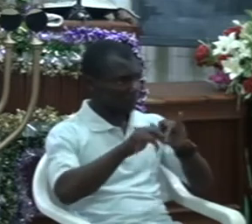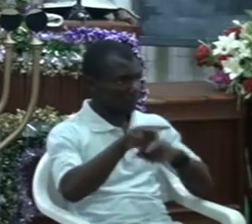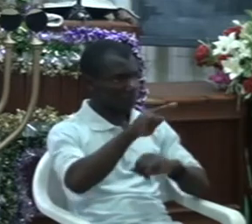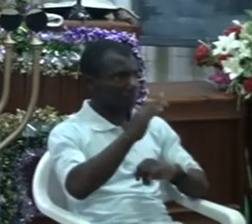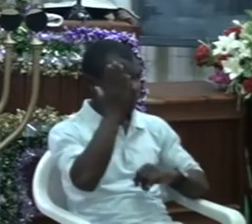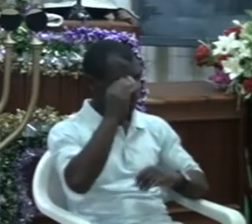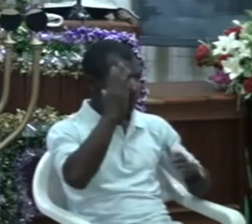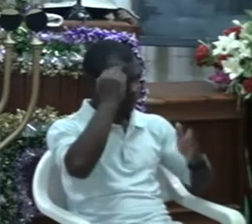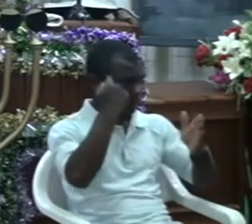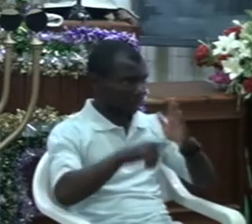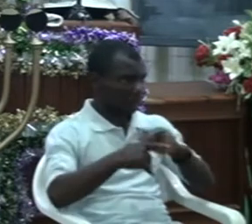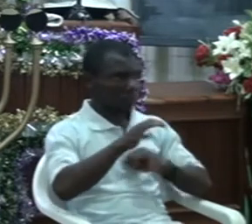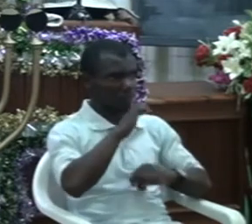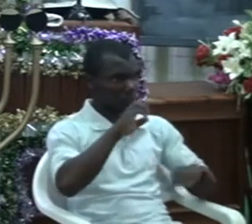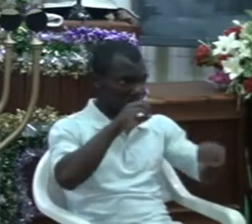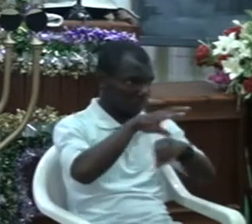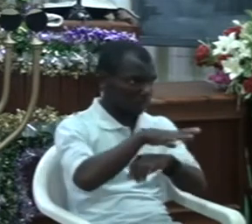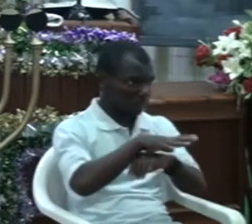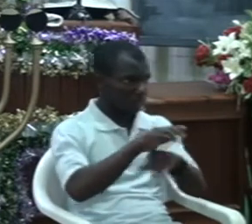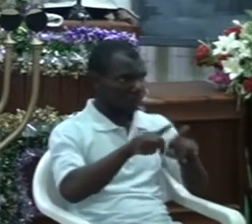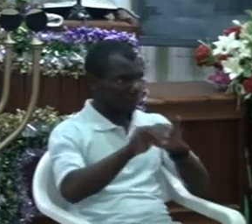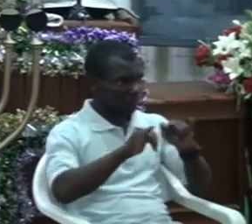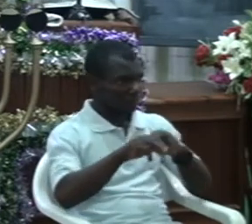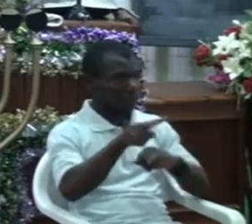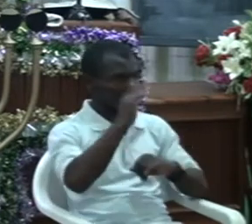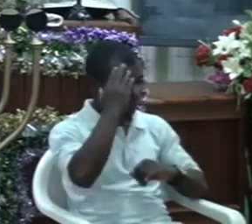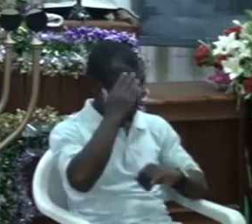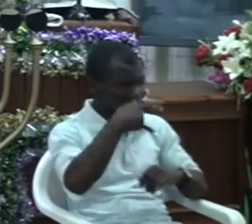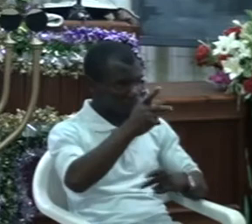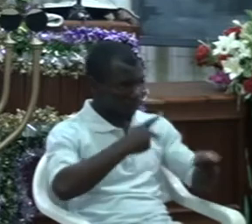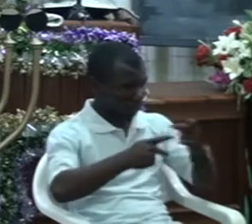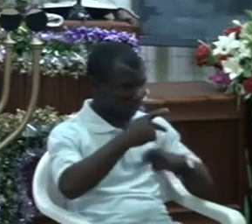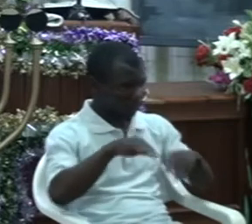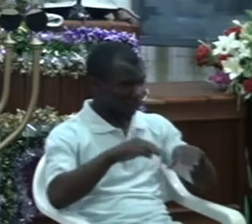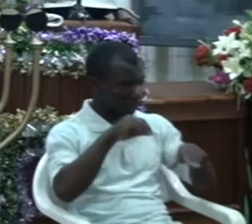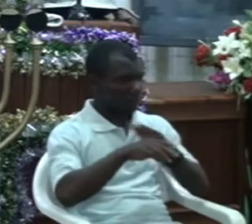toi, même si pourquoi il a été envoyé, même si tu connais ce qu'il vient faire en toi,